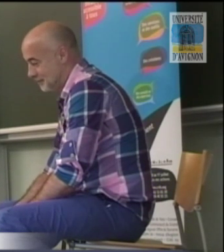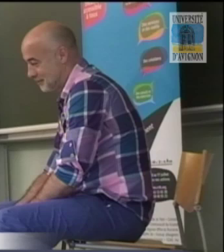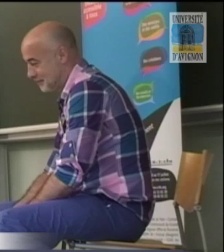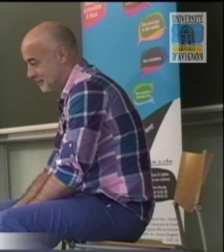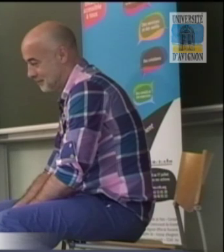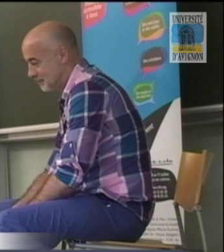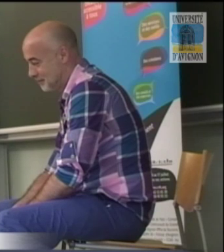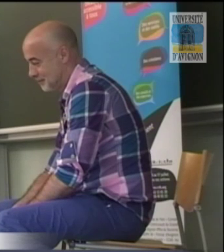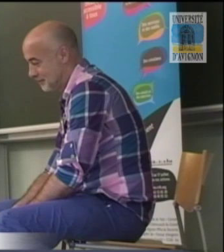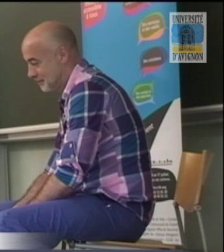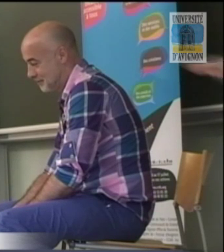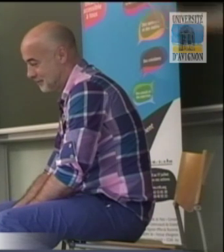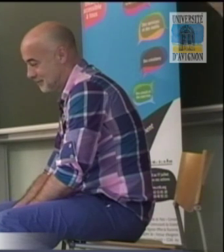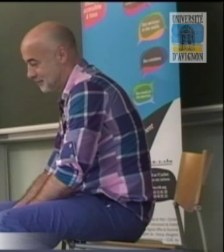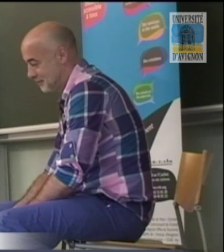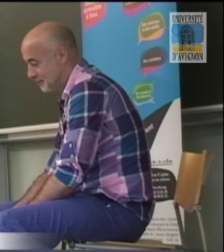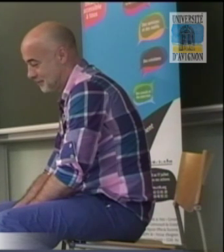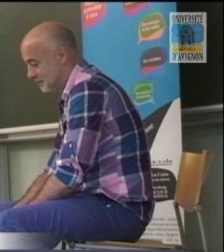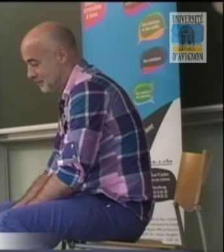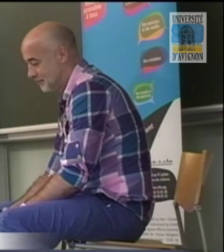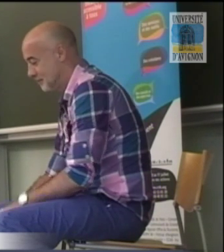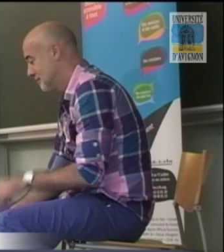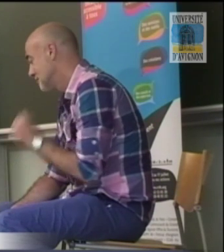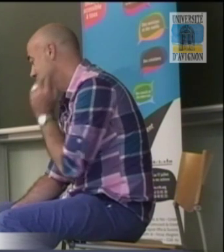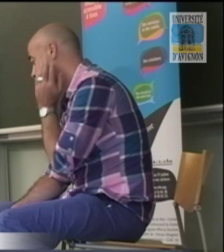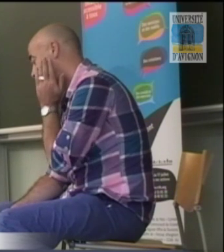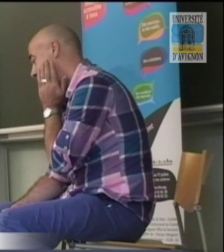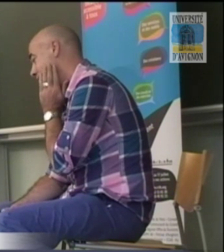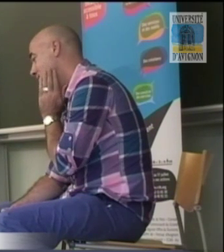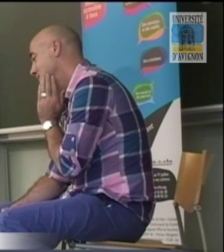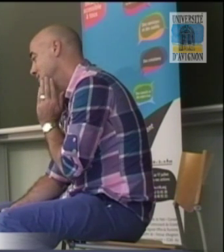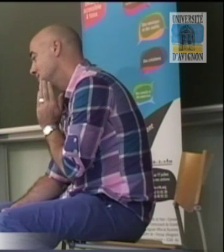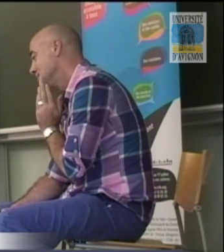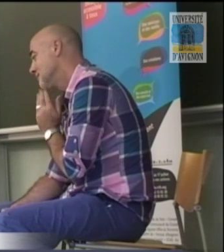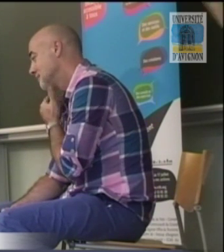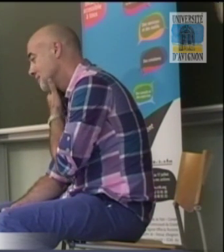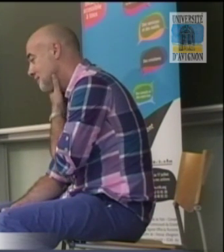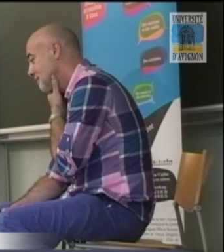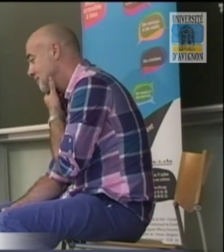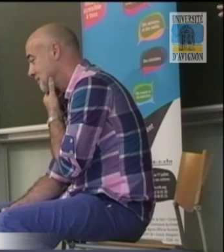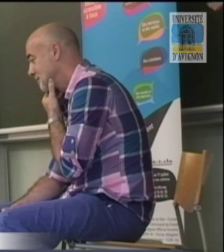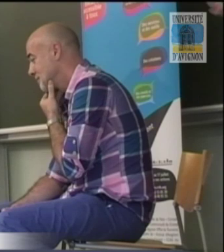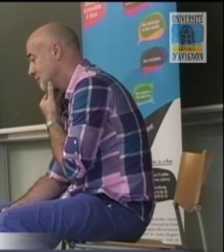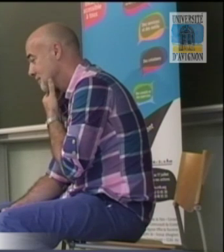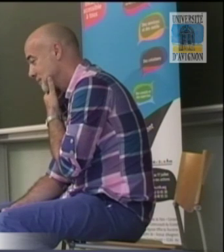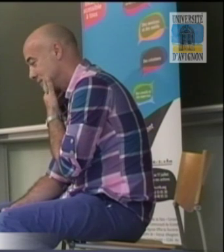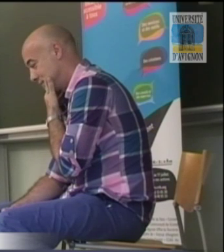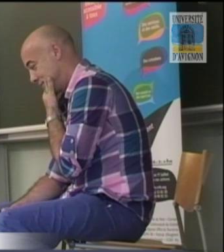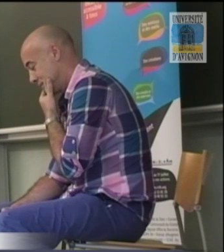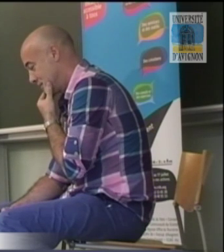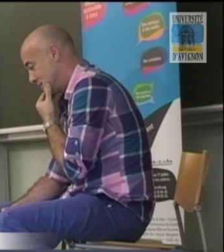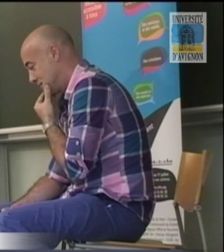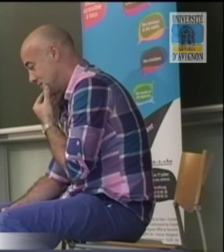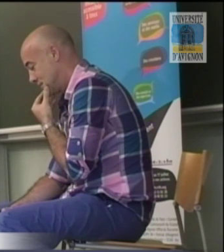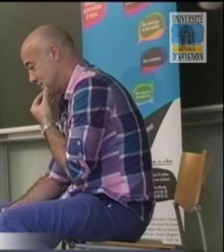titre, par exemple, de l'exposition dont il est l'instigateur et qui se tient jusqu'au 30 juillet à la MDPH, Maison départementale pour les